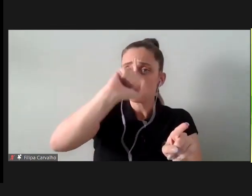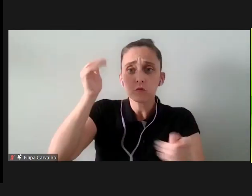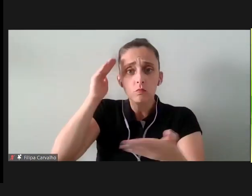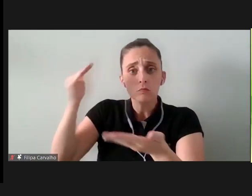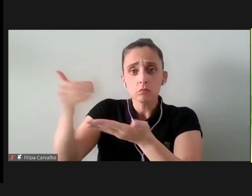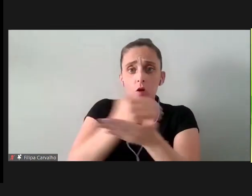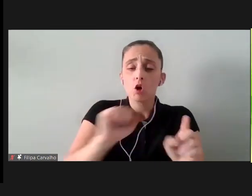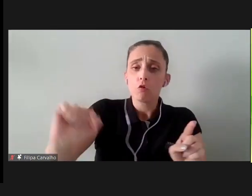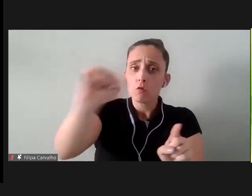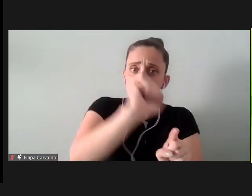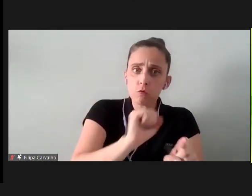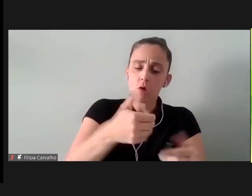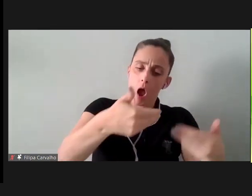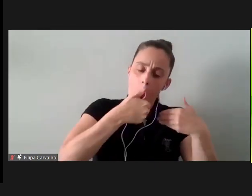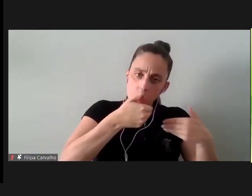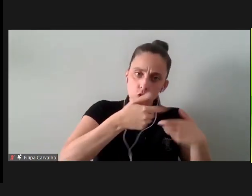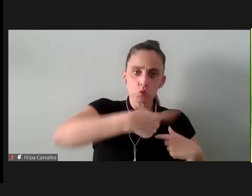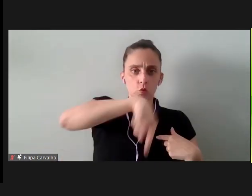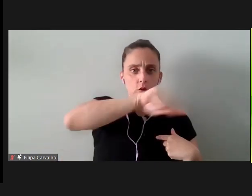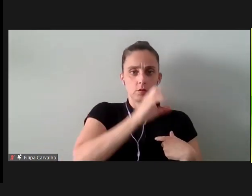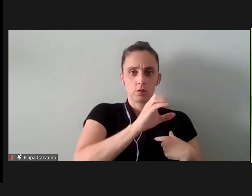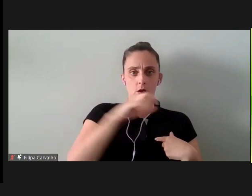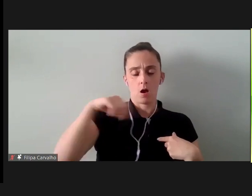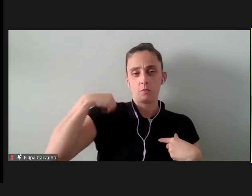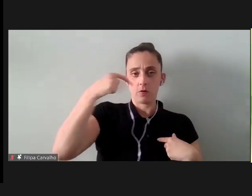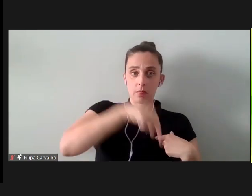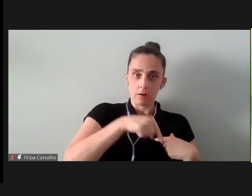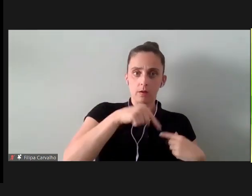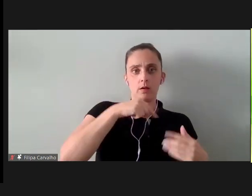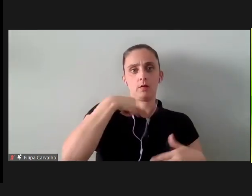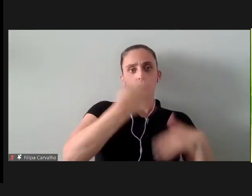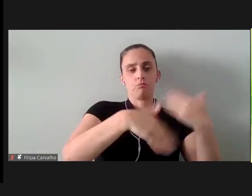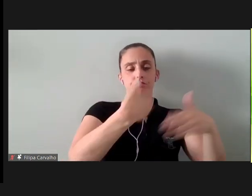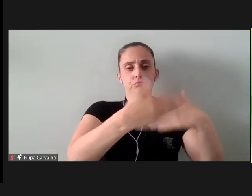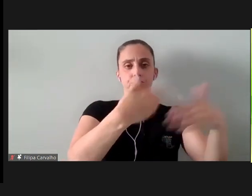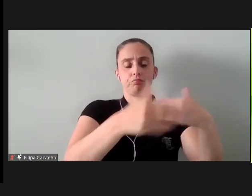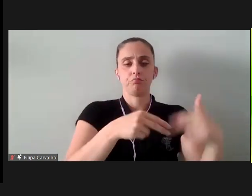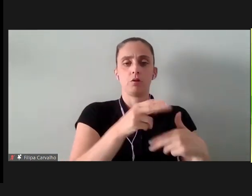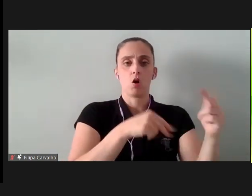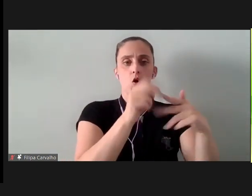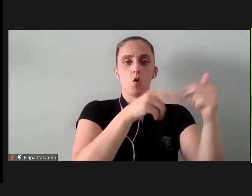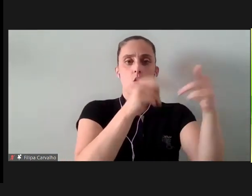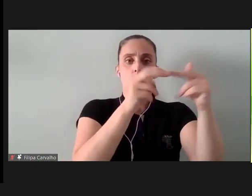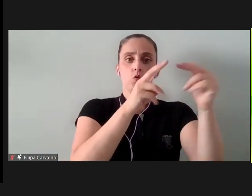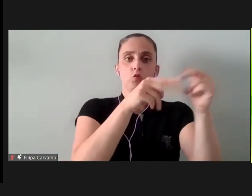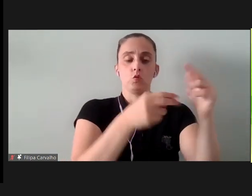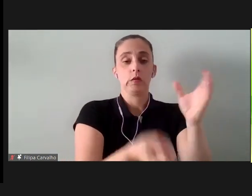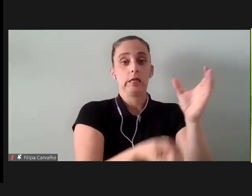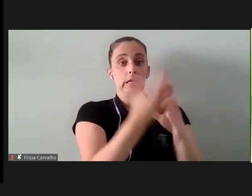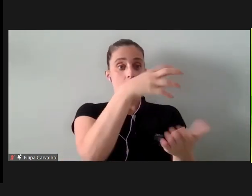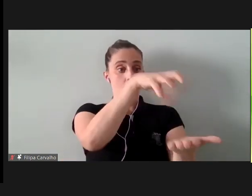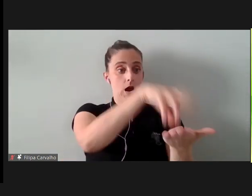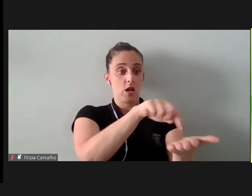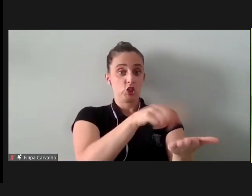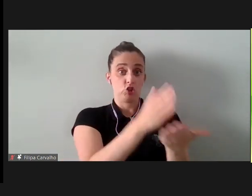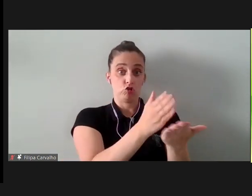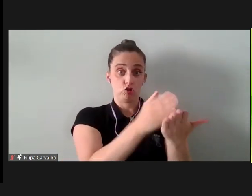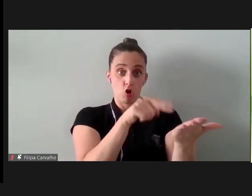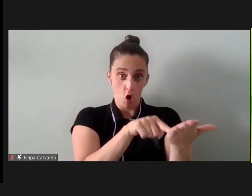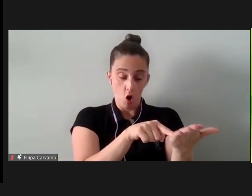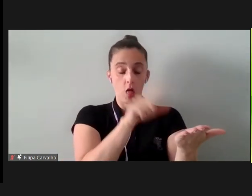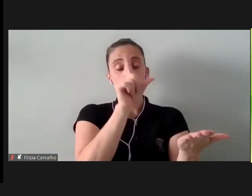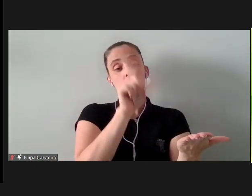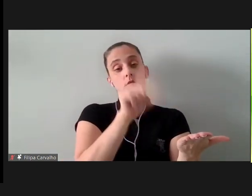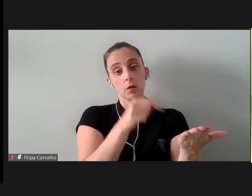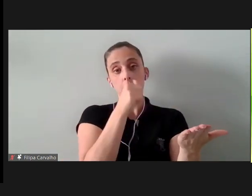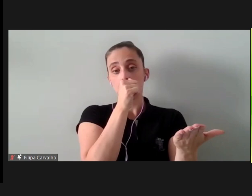processo de implementação, nesse nosso desafio principal, que é primeiro de instalar a escola e